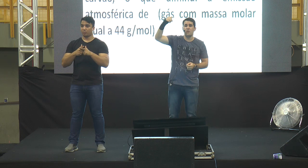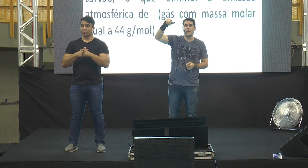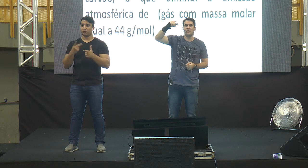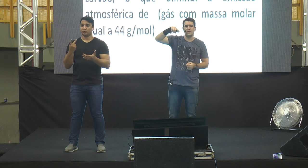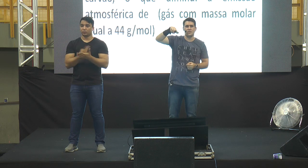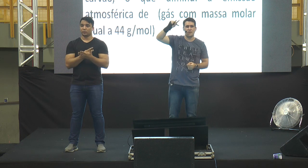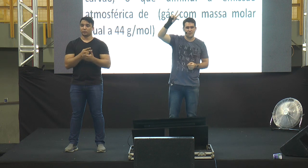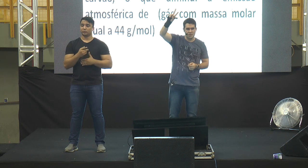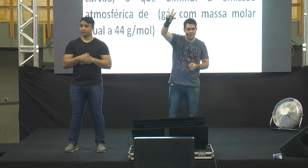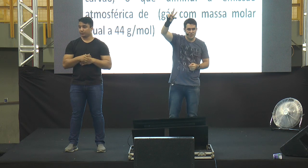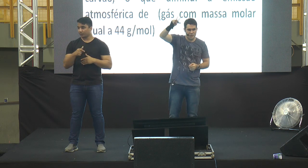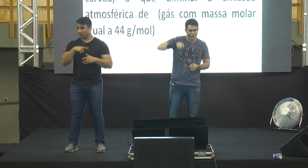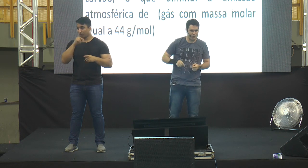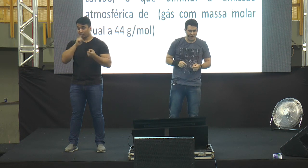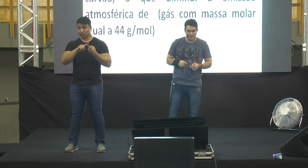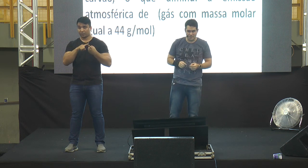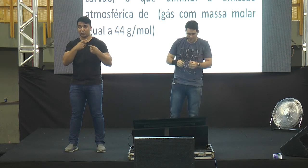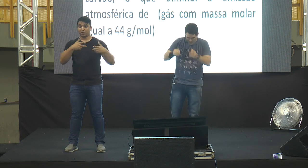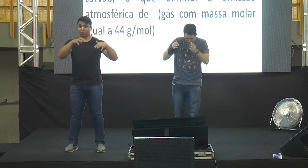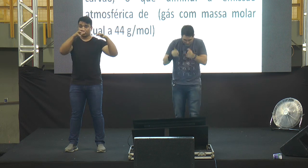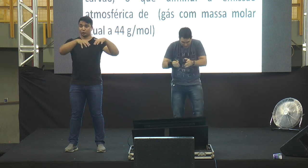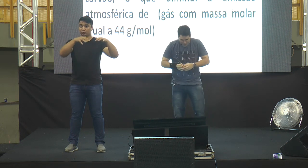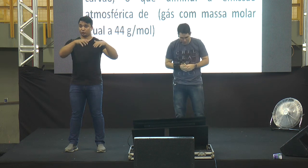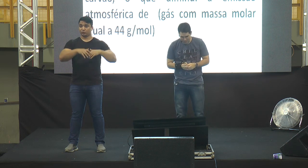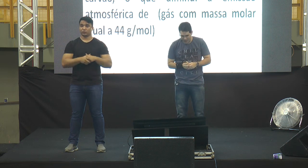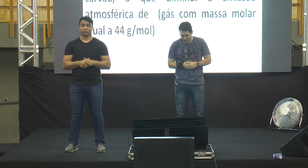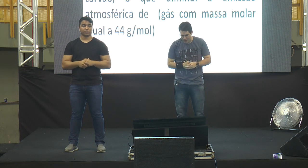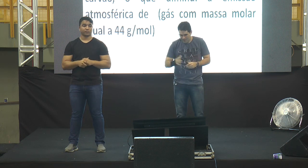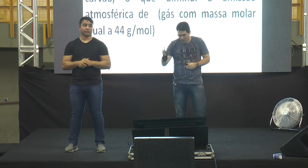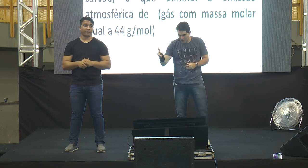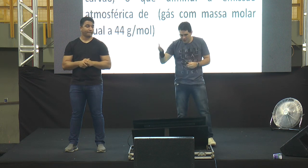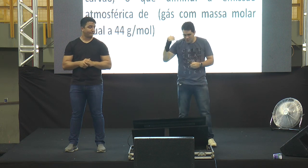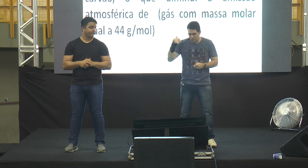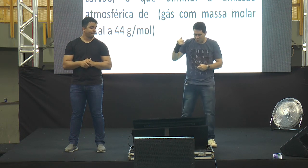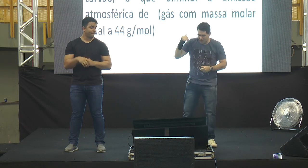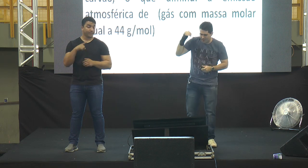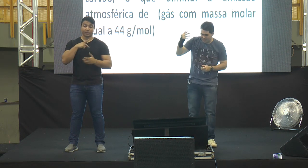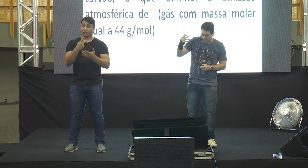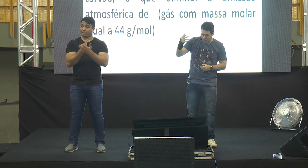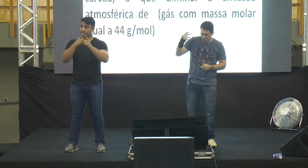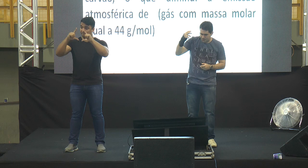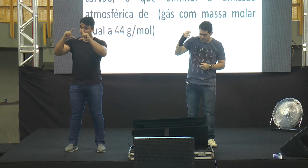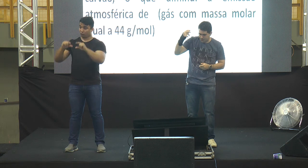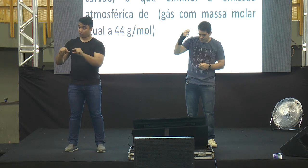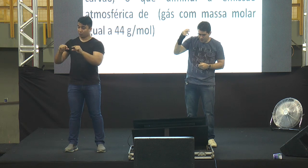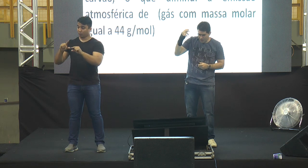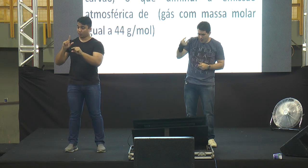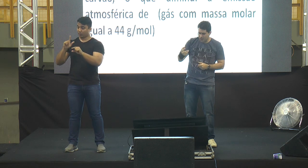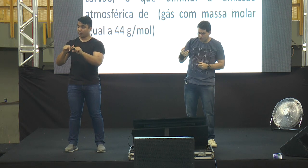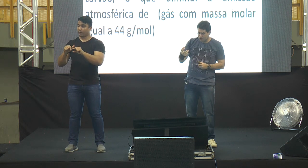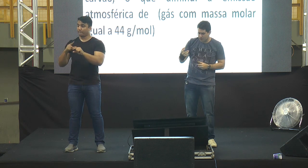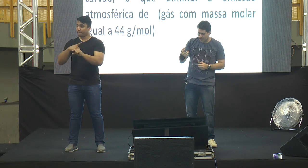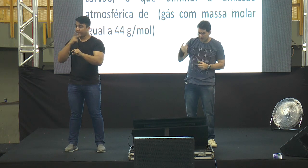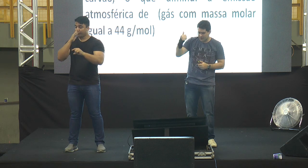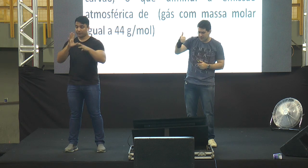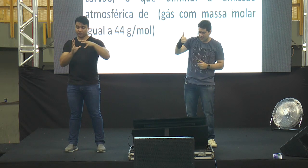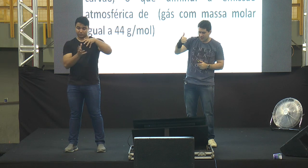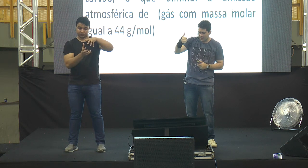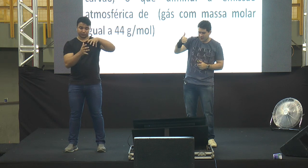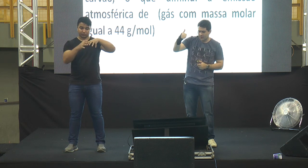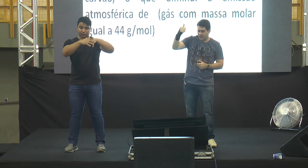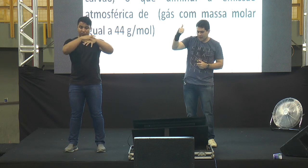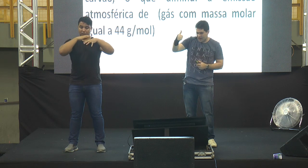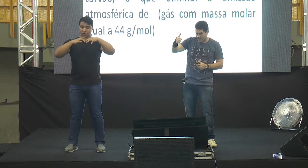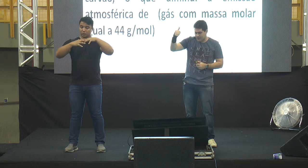e pode aumentar a incidência da chuva ácida. Voltando de novo para cá, ó. O que diminui a emissão atmosférica